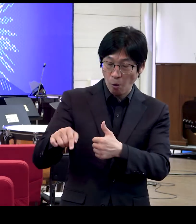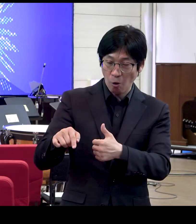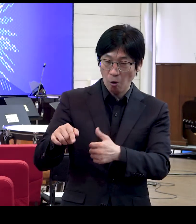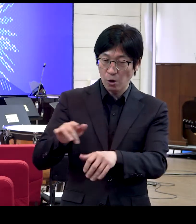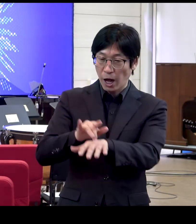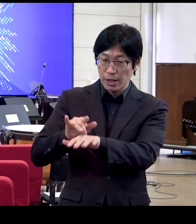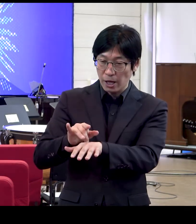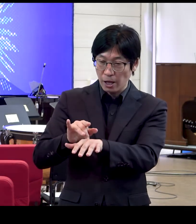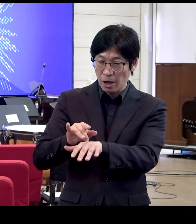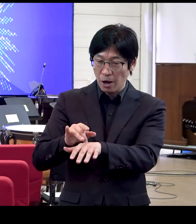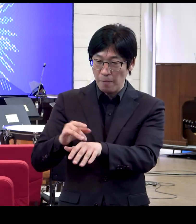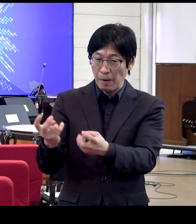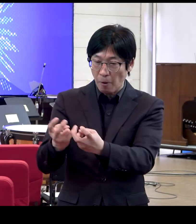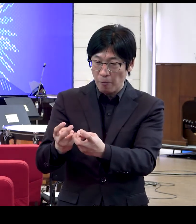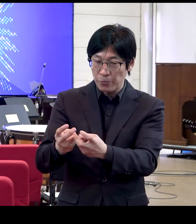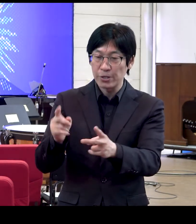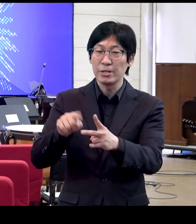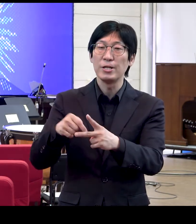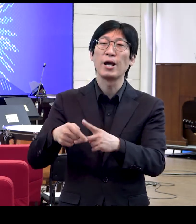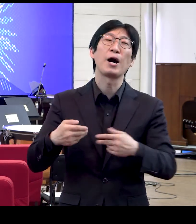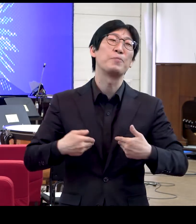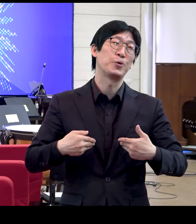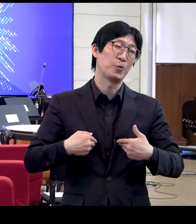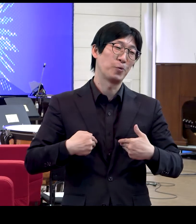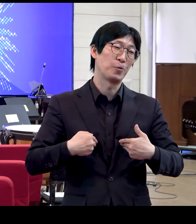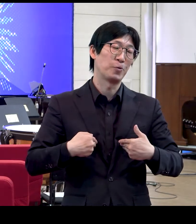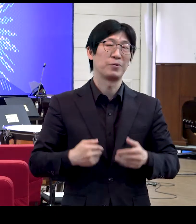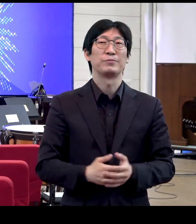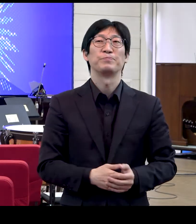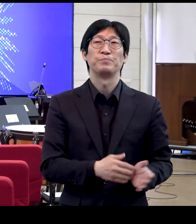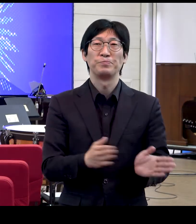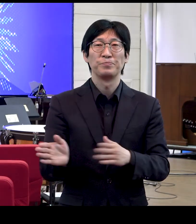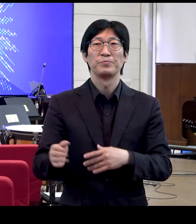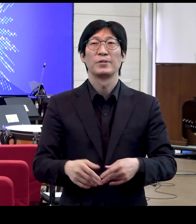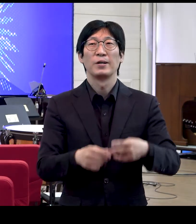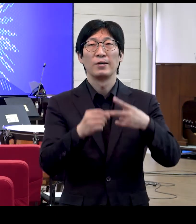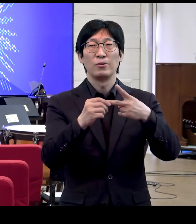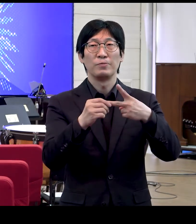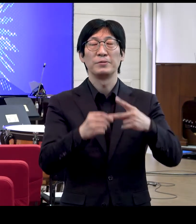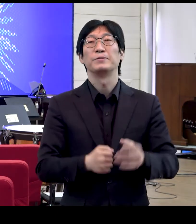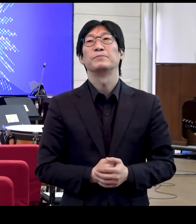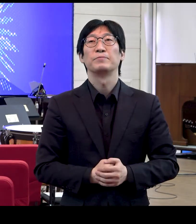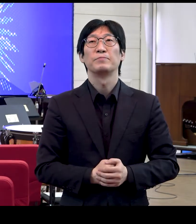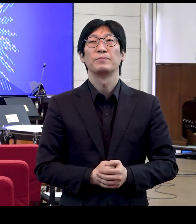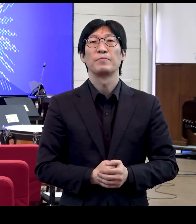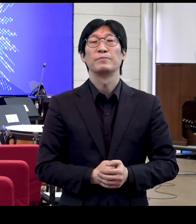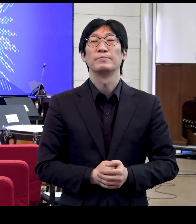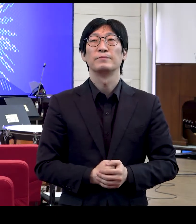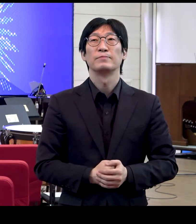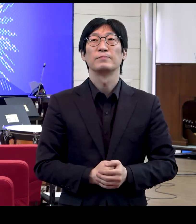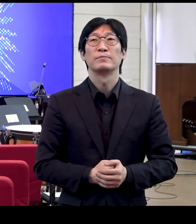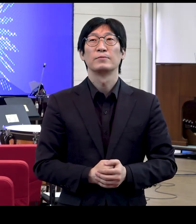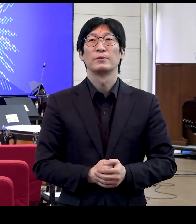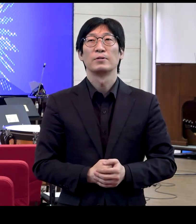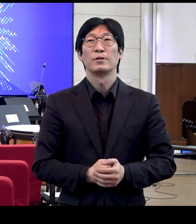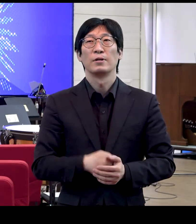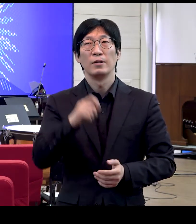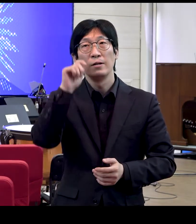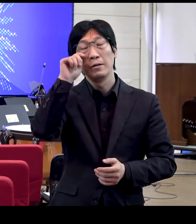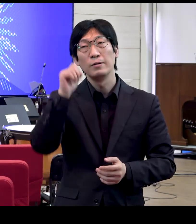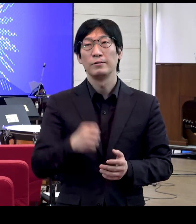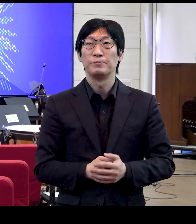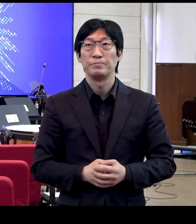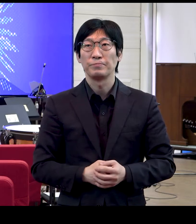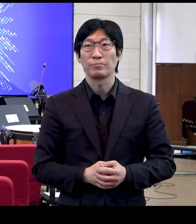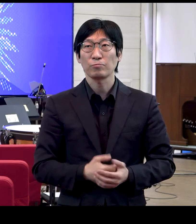사탄의 간교함을 잘 알아야 한다는 것이죠. 자, 두 번째, 이 말씀에 창세기